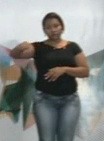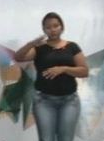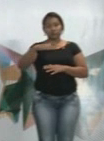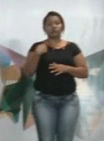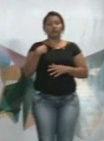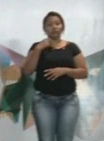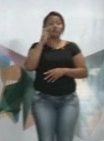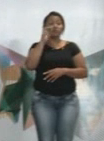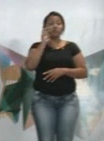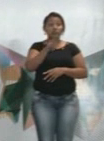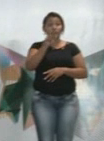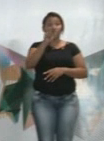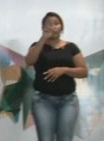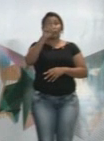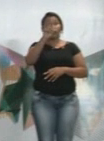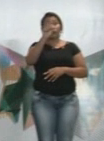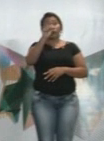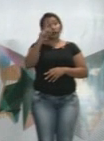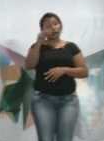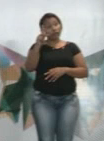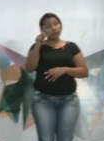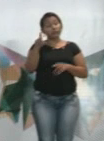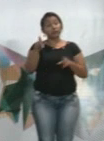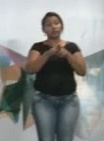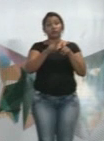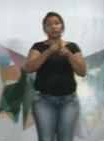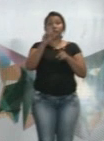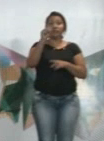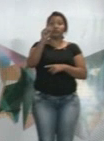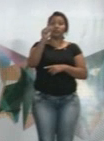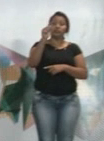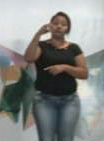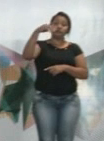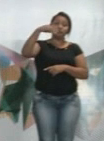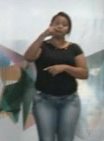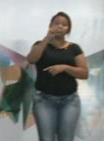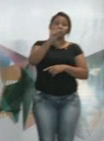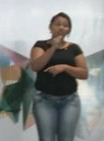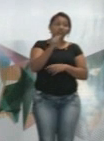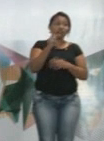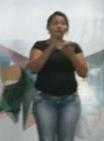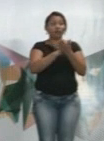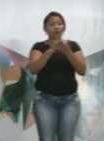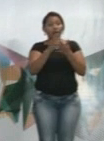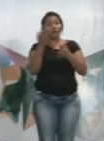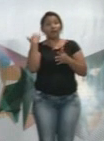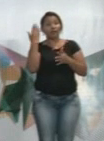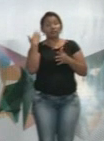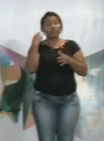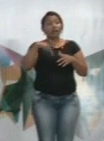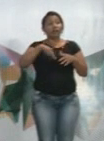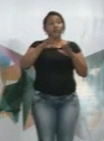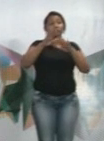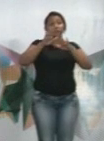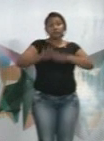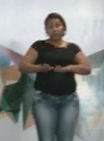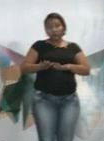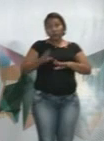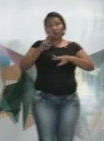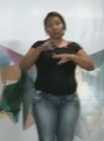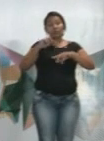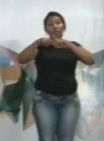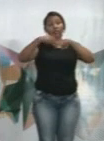longo da história do Brasil. O próprio samba foi marginalizado por muito tempo, né? Ficou na clandestinidade por muito tempo, até descer um morro, como se